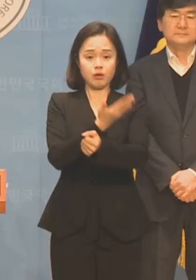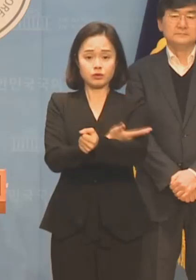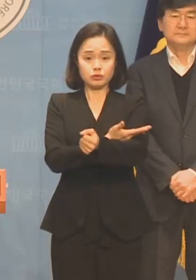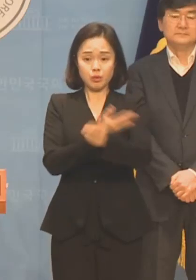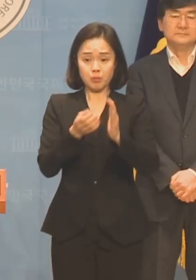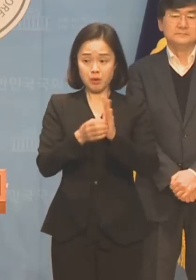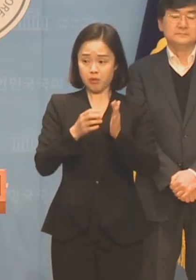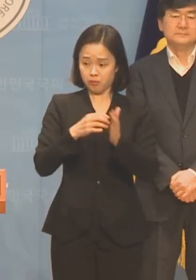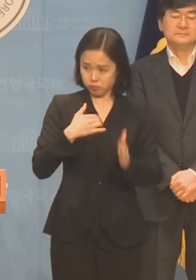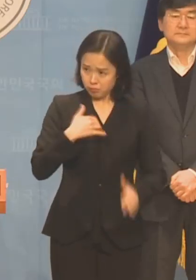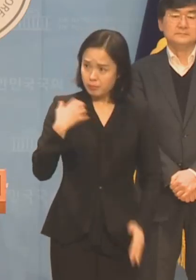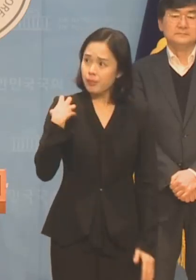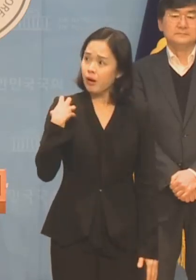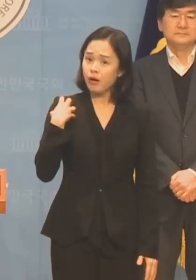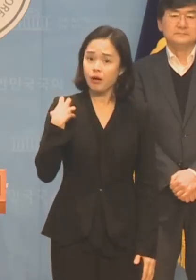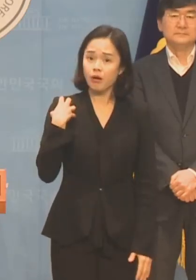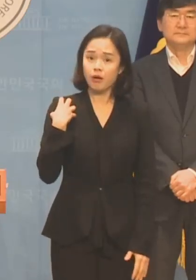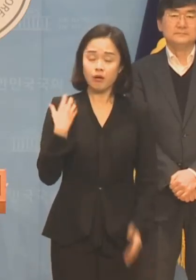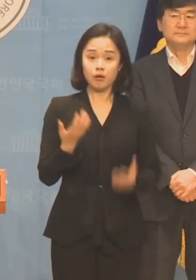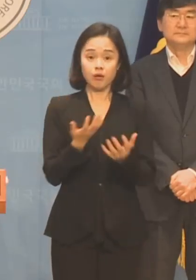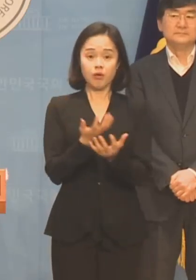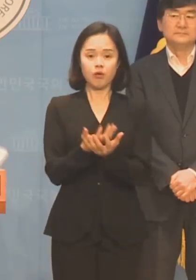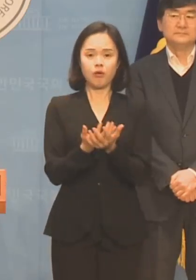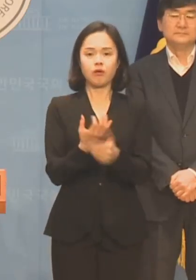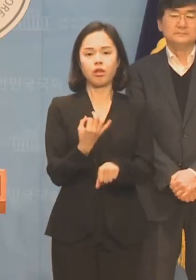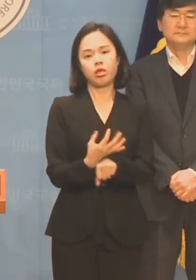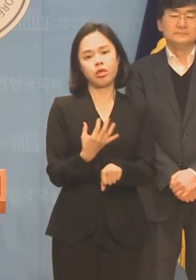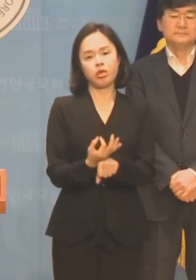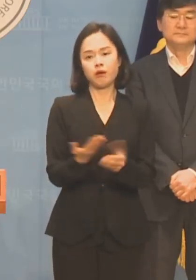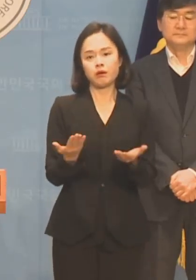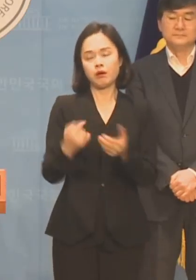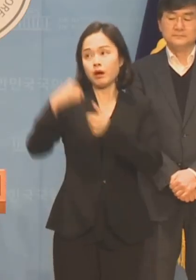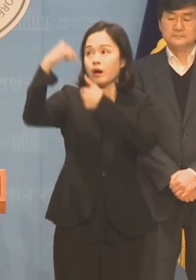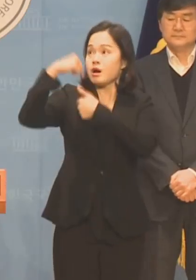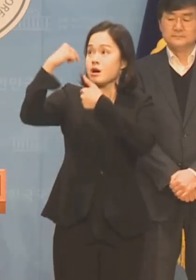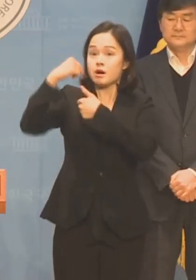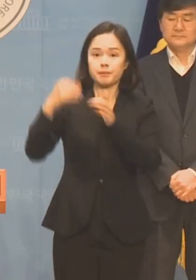겪은 사람입니다. 그런 기조가 지금까지